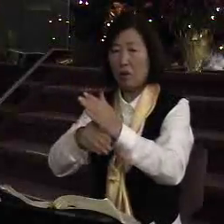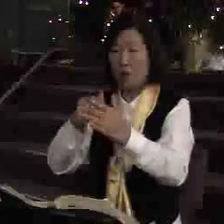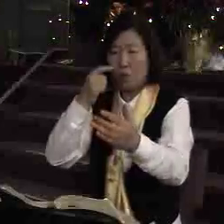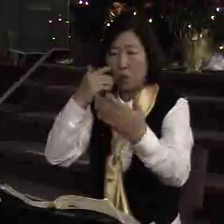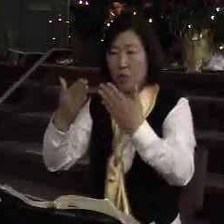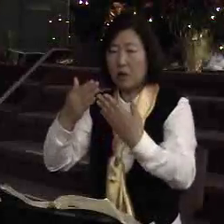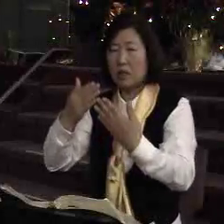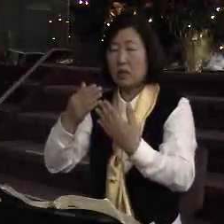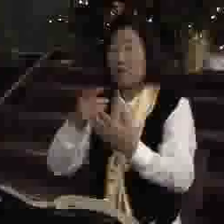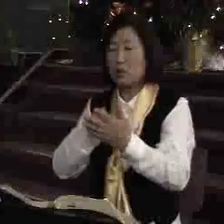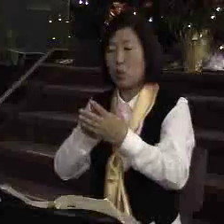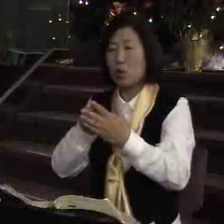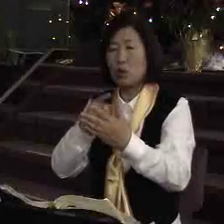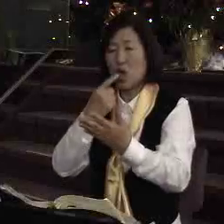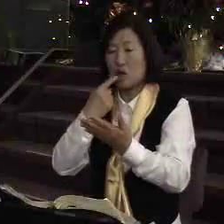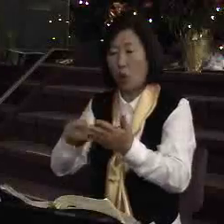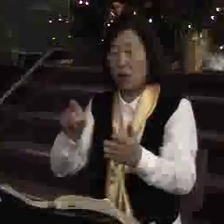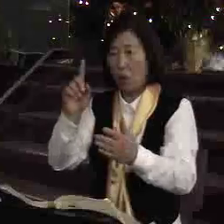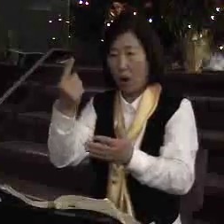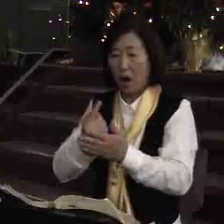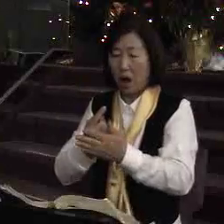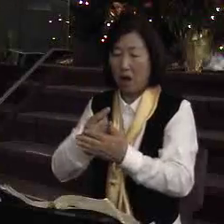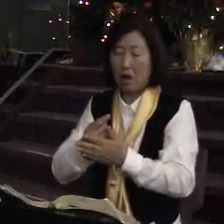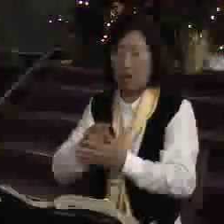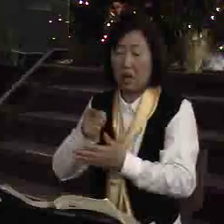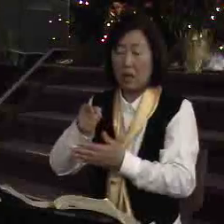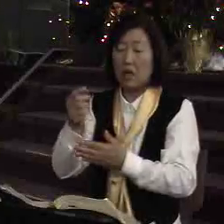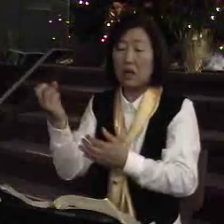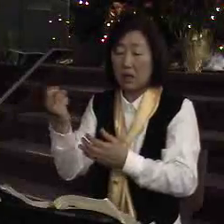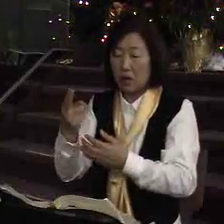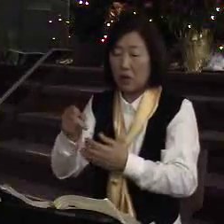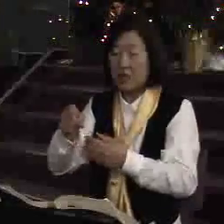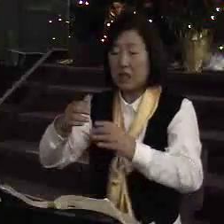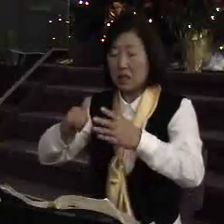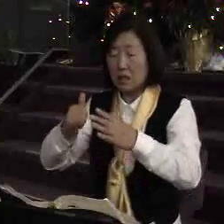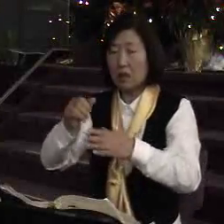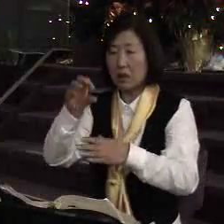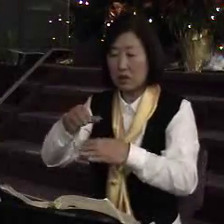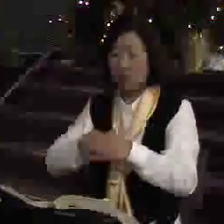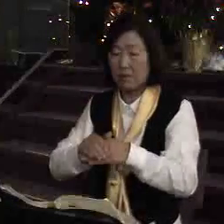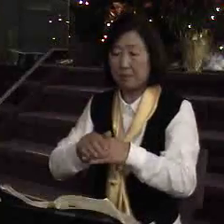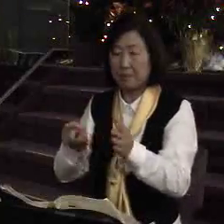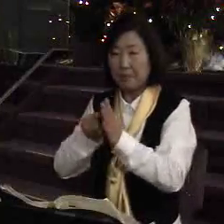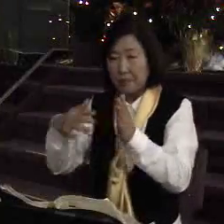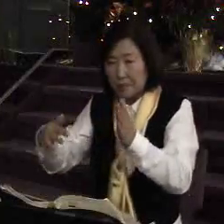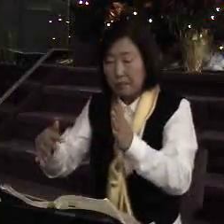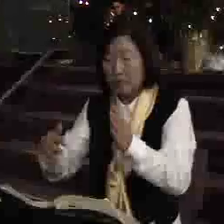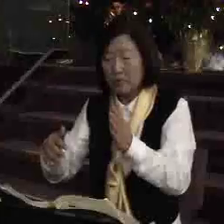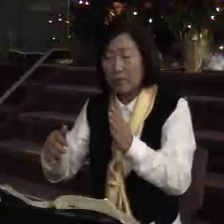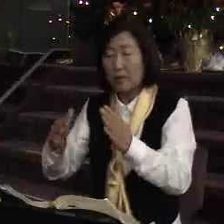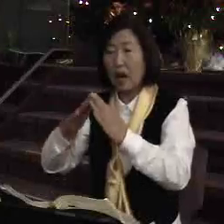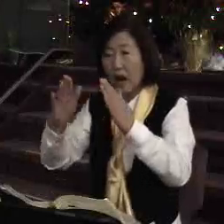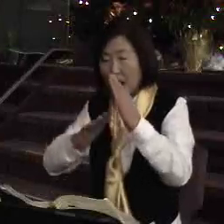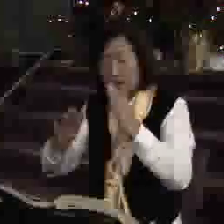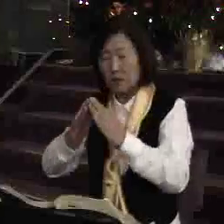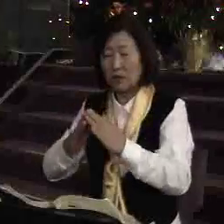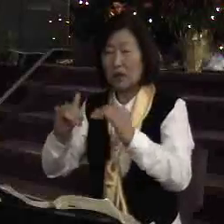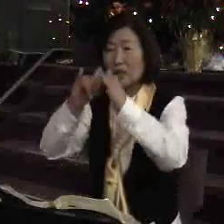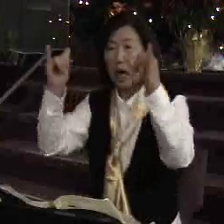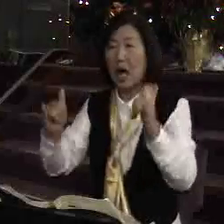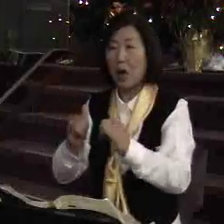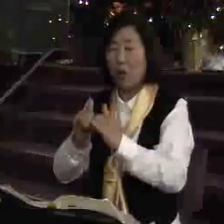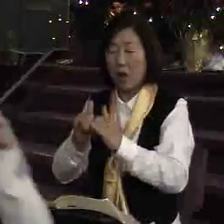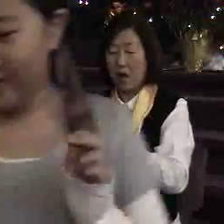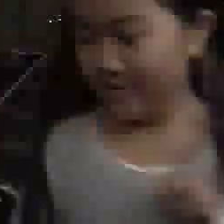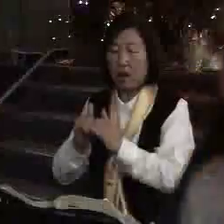이 세상에서 손해가 옵니다. 그리고 이 세상에서 안 믿는 가족들이나 친구들이나 사회 구조 안에서